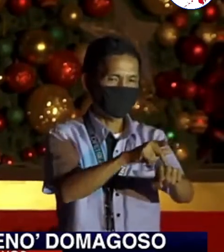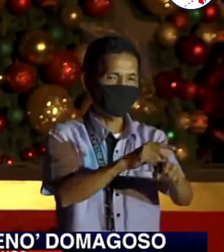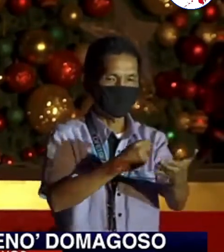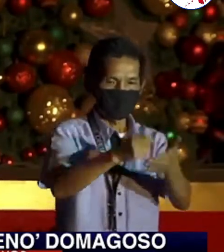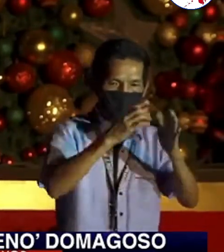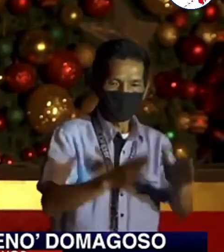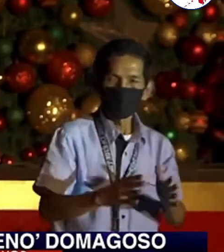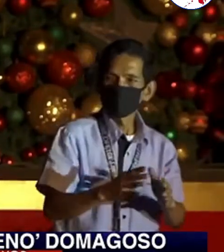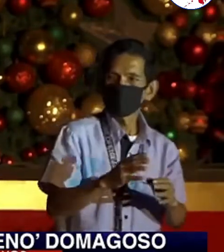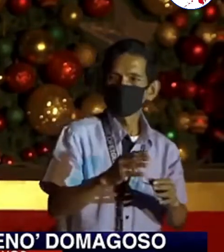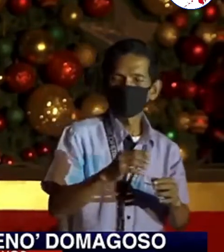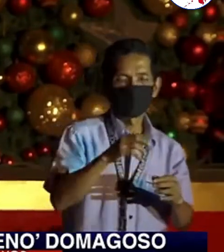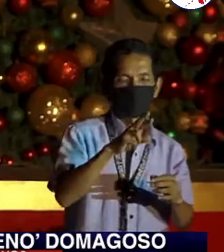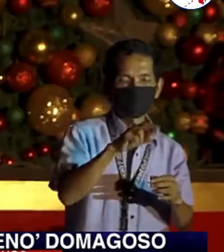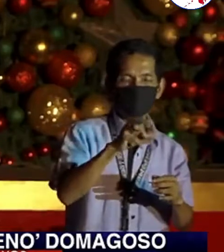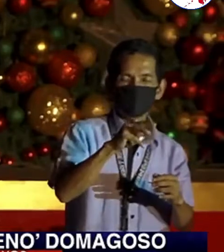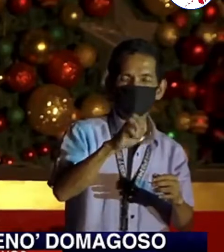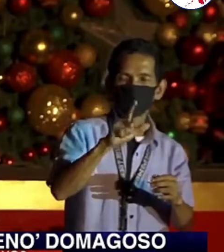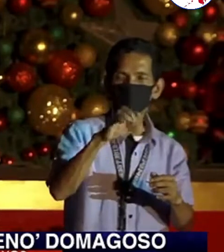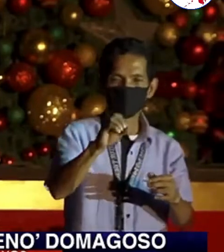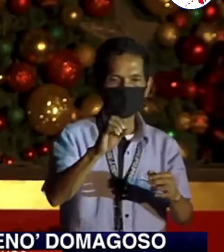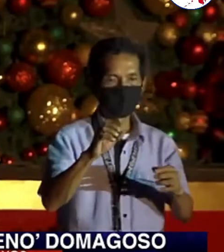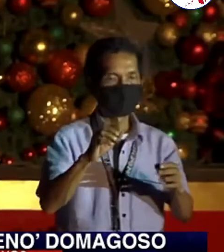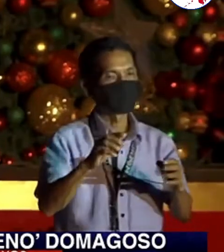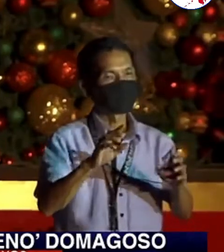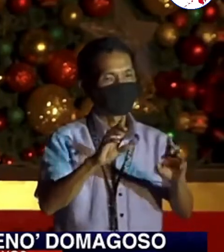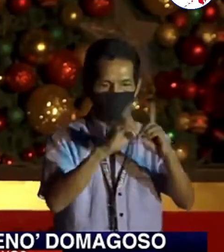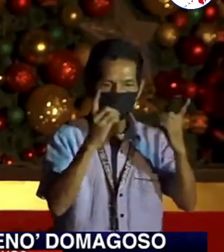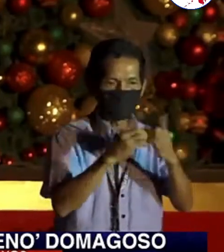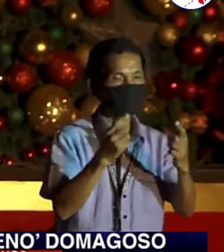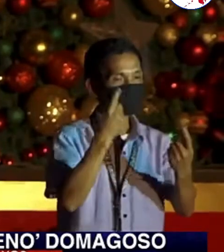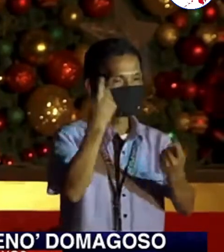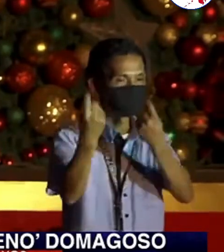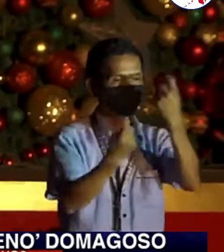Secretary Berna Romulo of Department of Tourism.